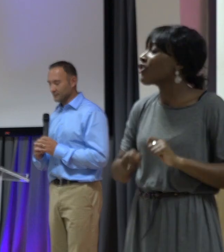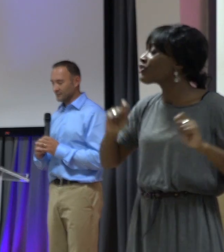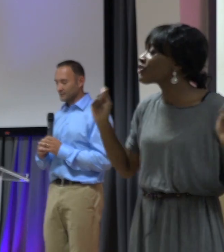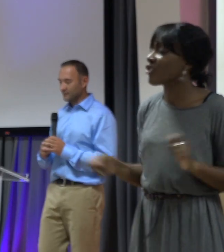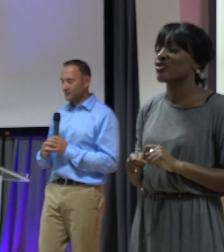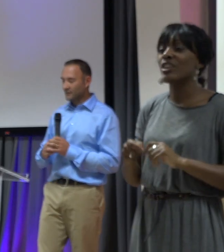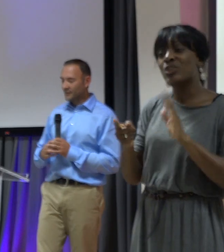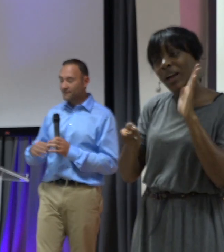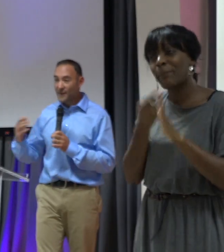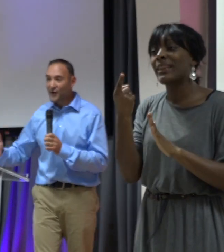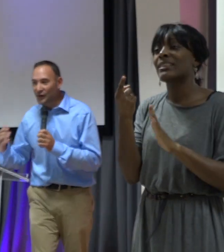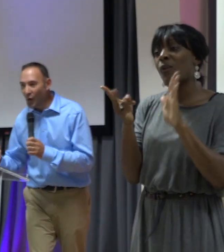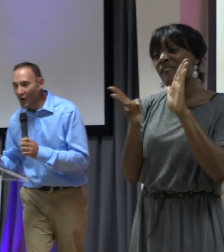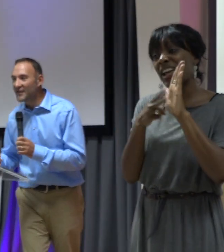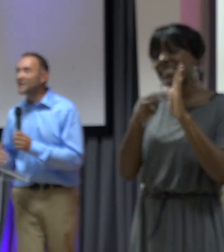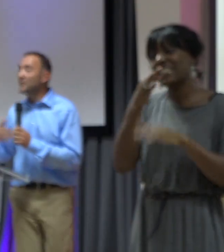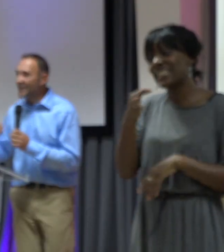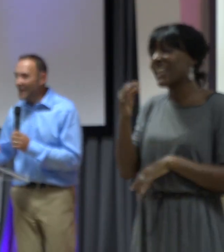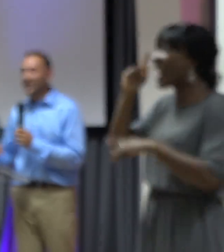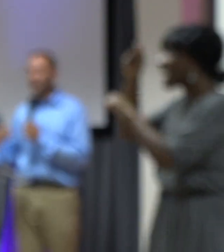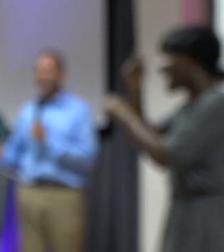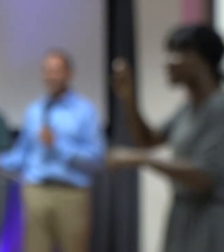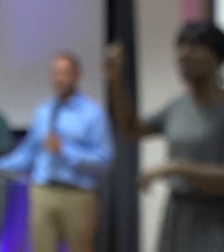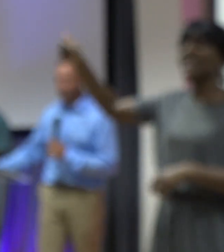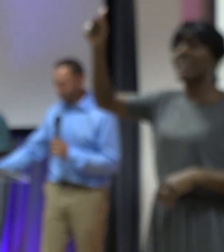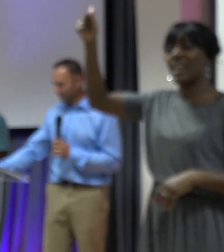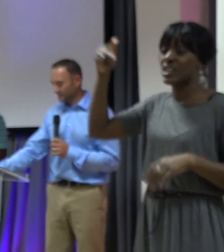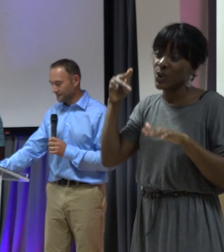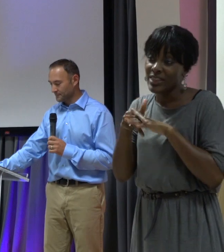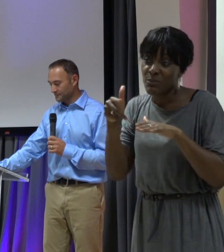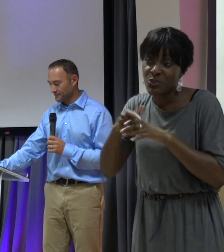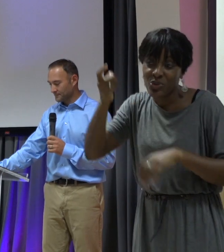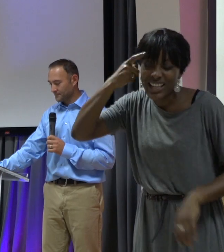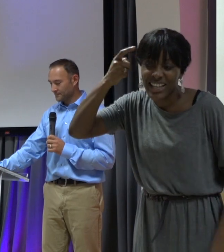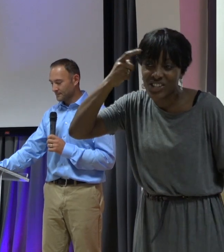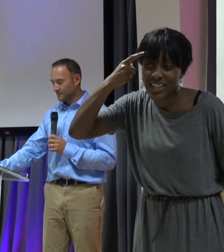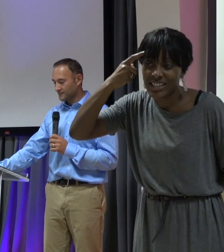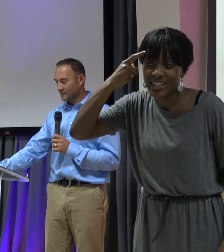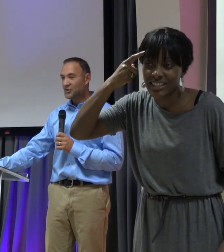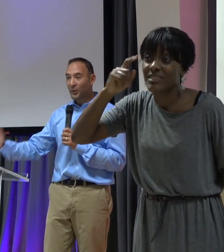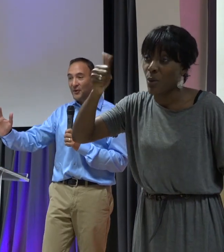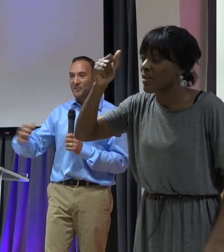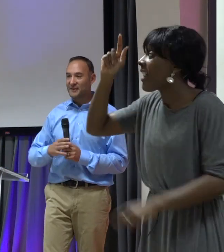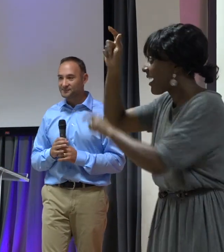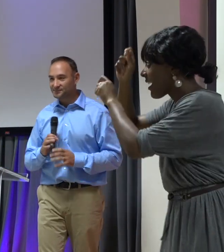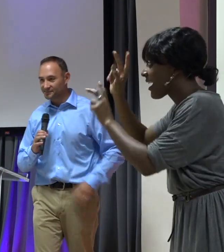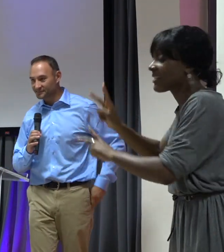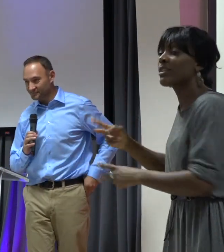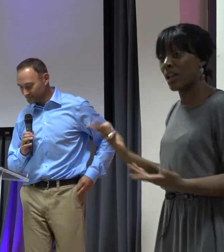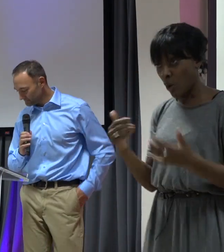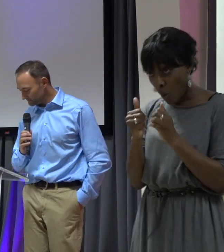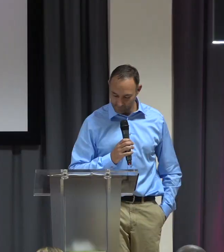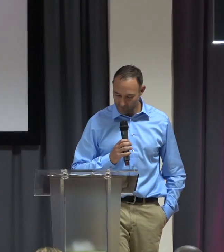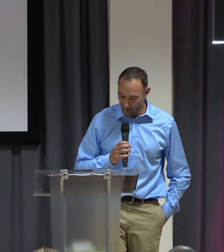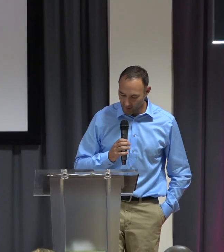le commencement de la sagesse. The fear of the Lord is the beginning of wisdom. La crainte de l'Éternel est le commencement de la sagesse. Would you pray with me? Est-ce que vous voulez